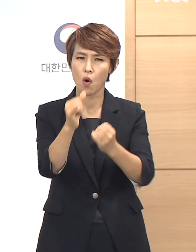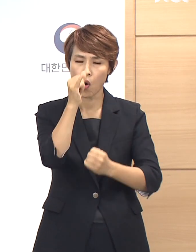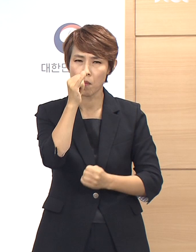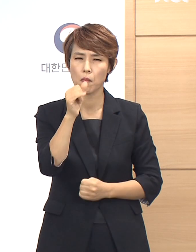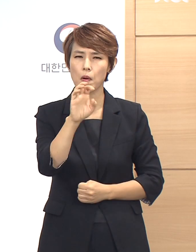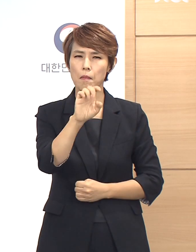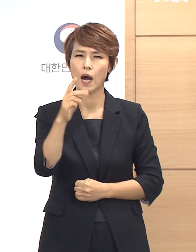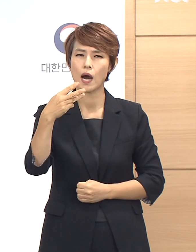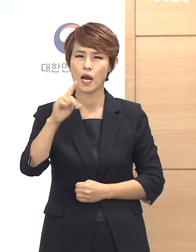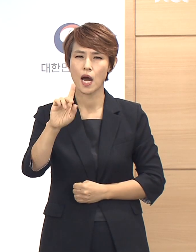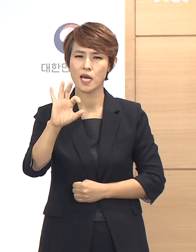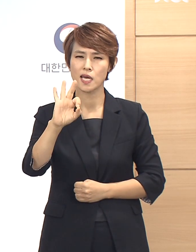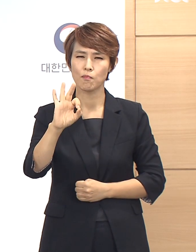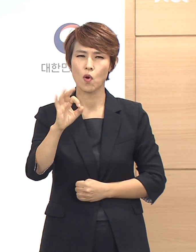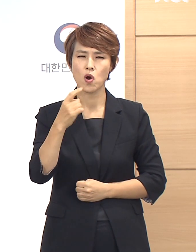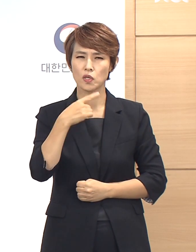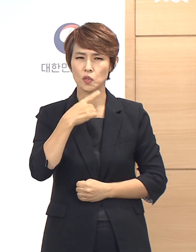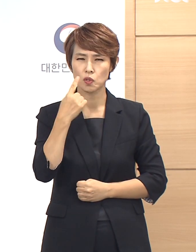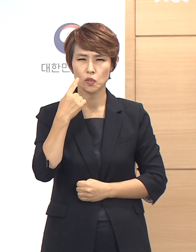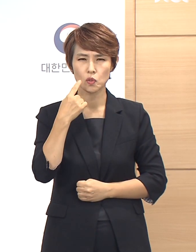그다음에 호흡기